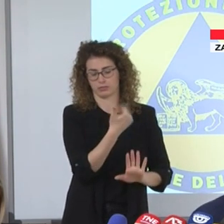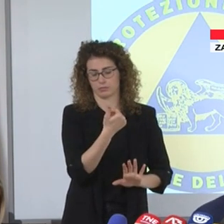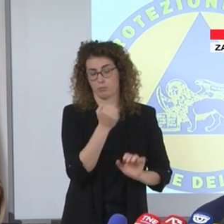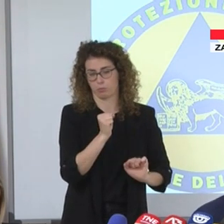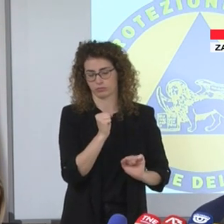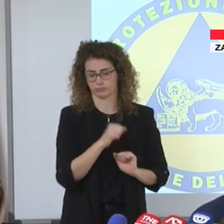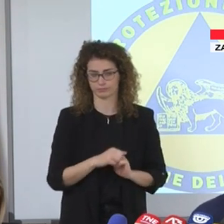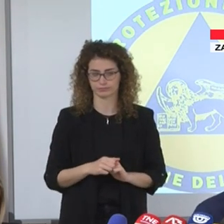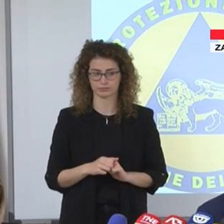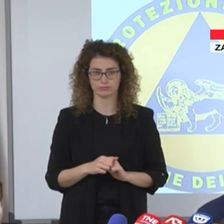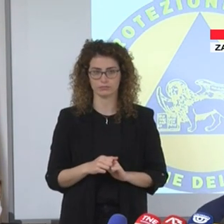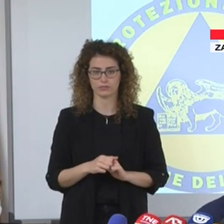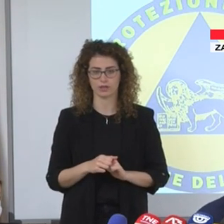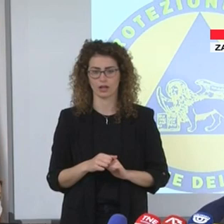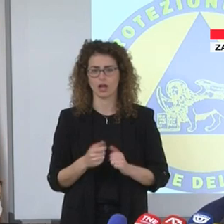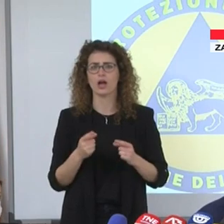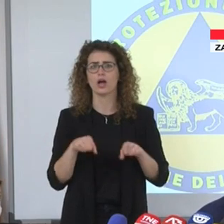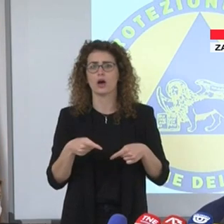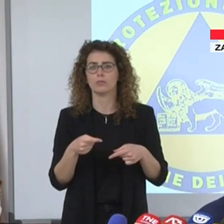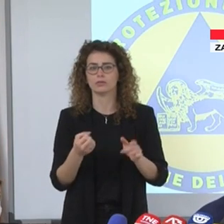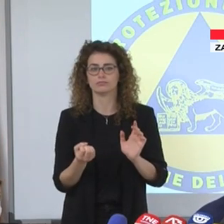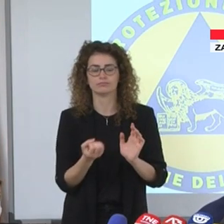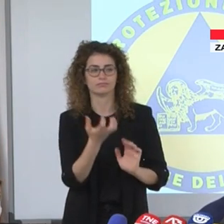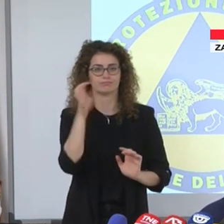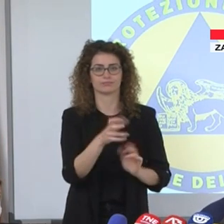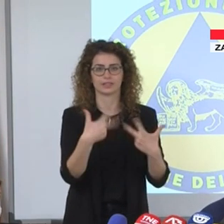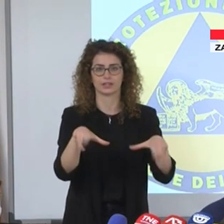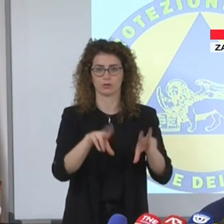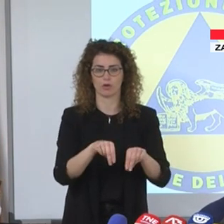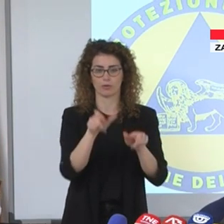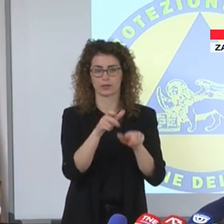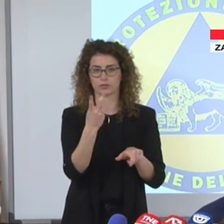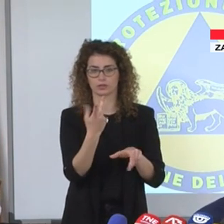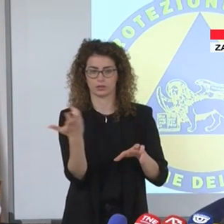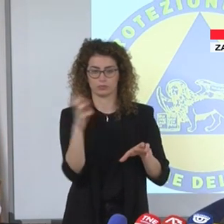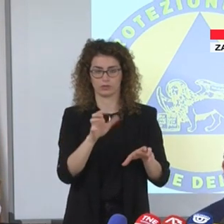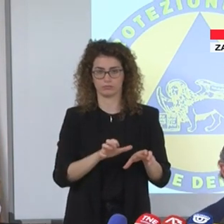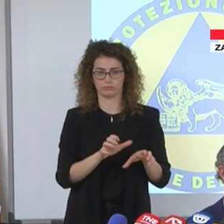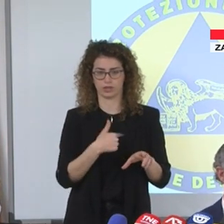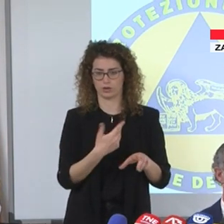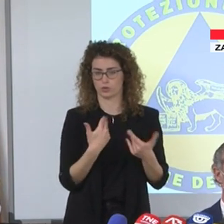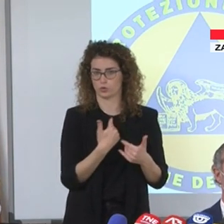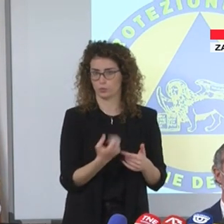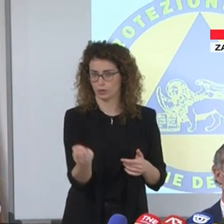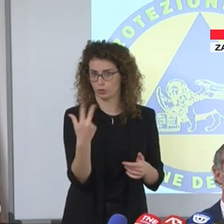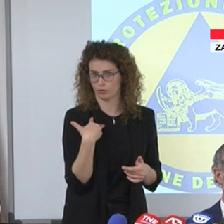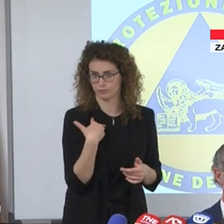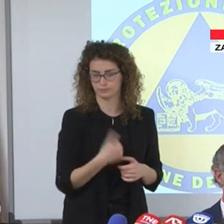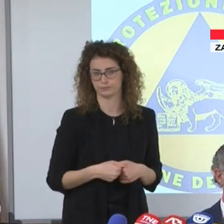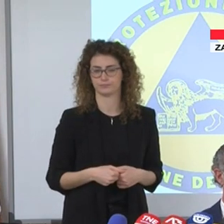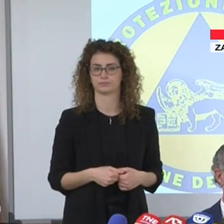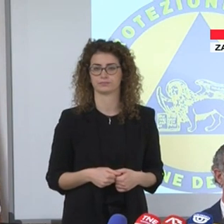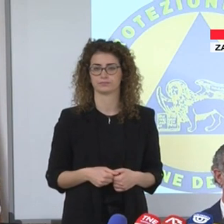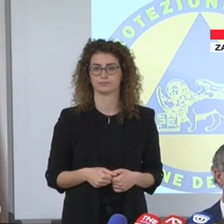prima, è ricomparso. Due persone lo hanno postato, mi sono state segnalate,